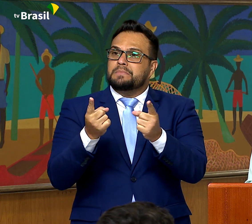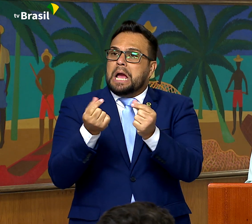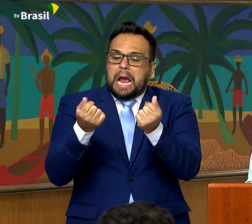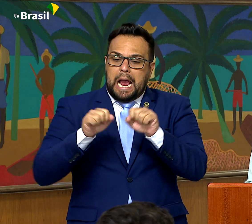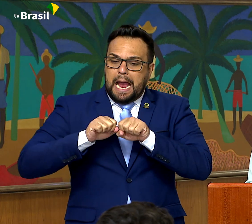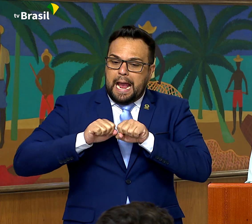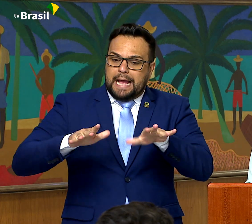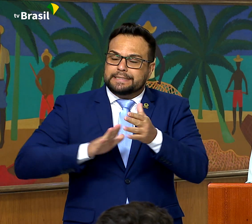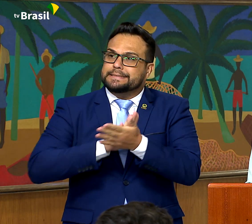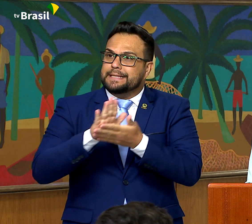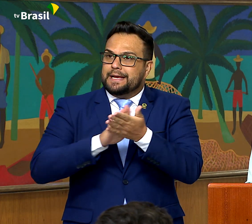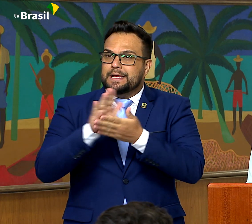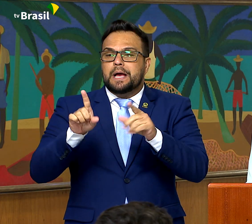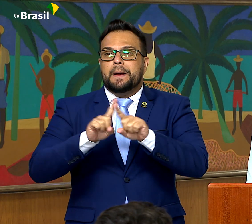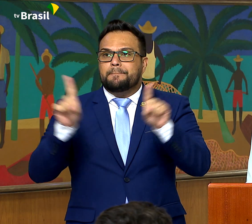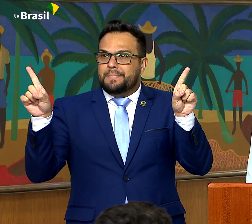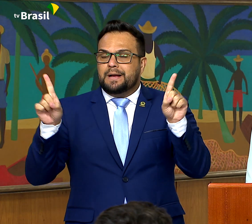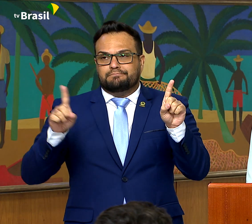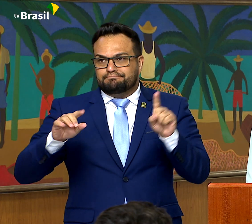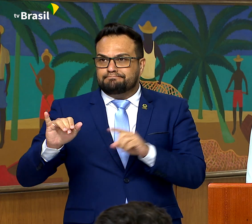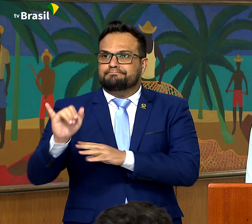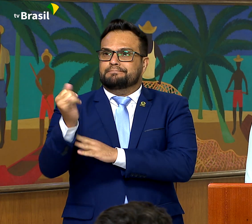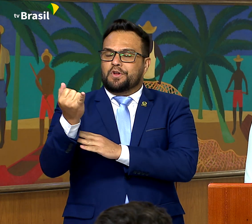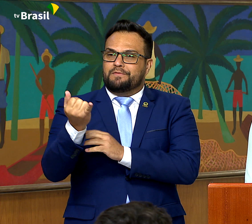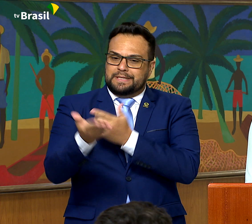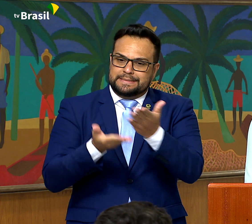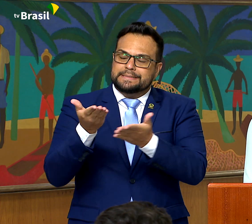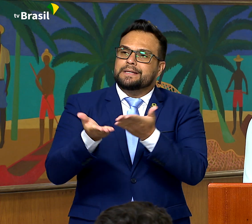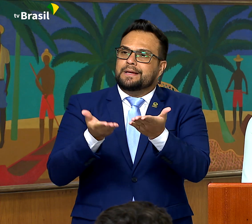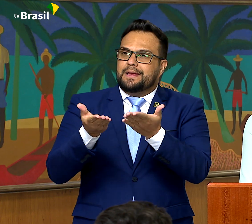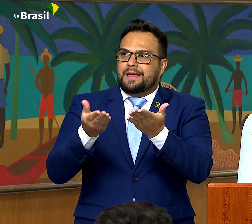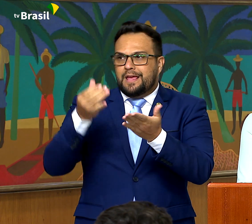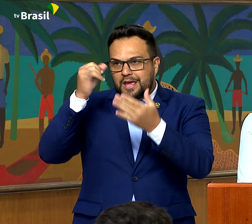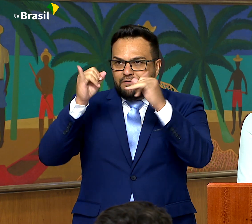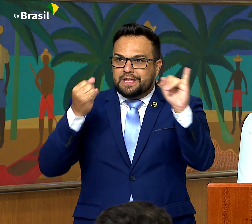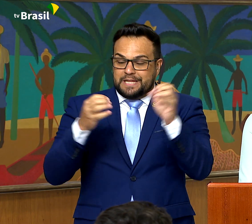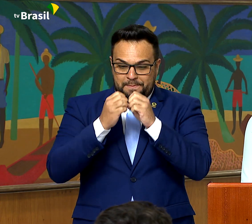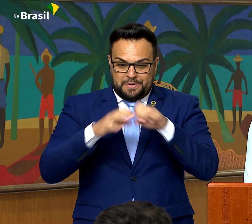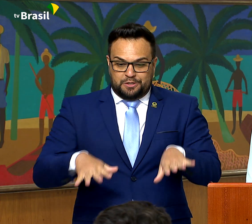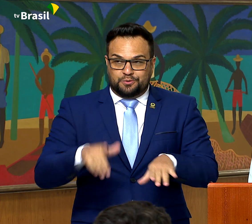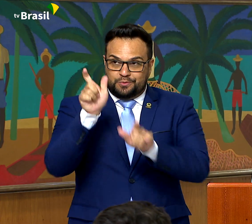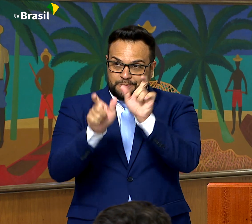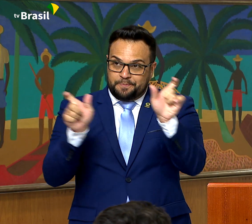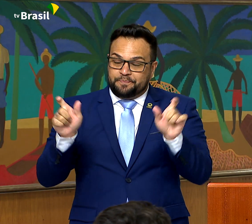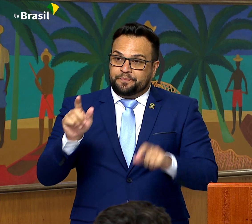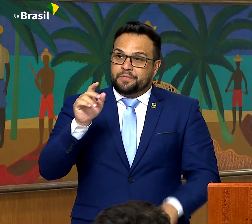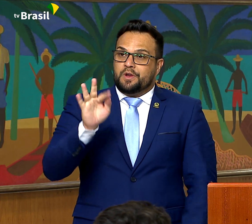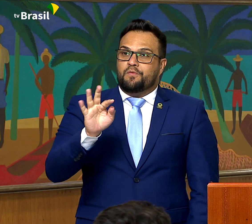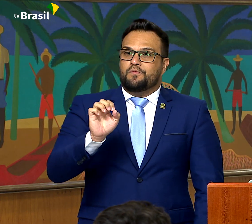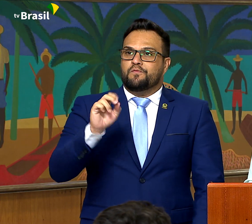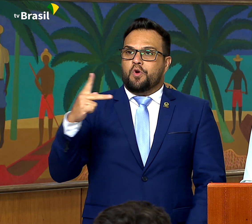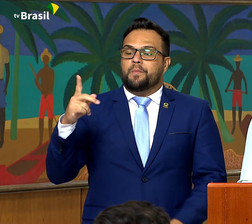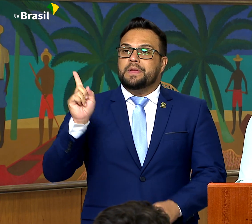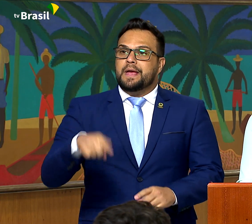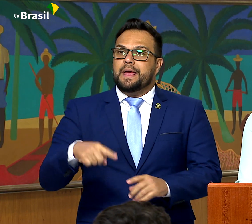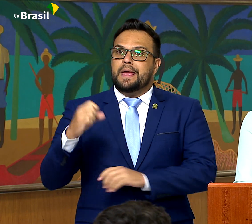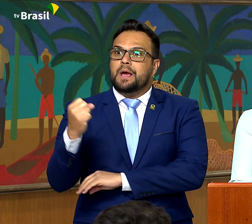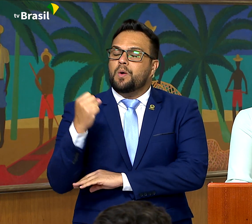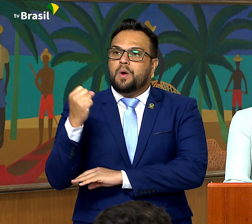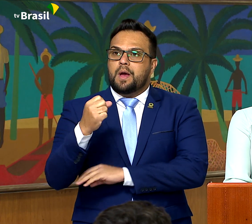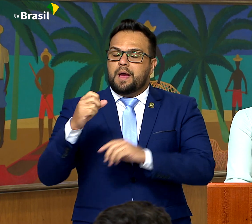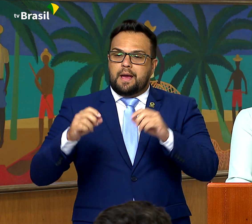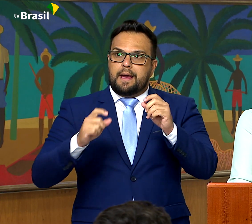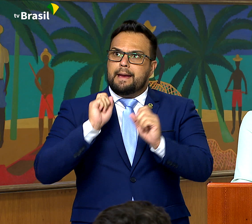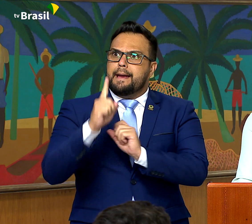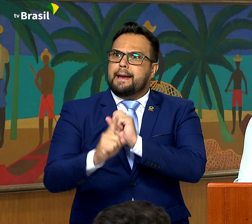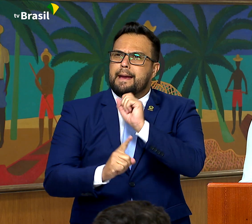evitará procedimentos danosos para esses pacientes. A FOP é uma doença genética ultra rara e estima-se